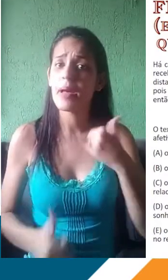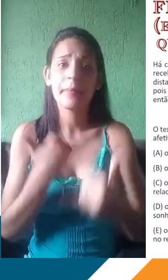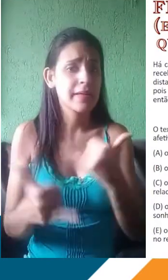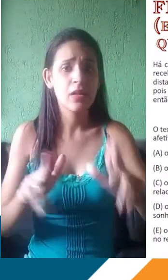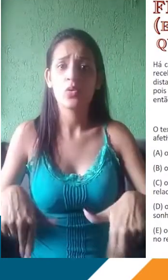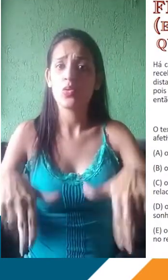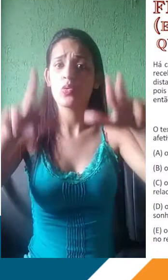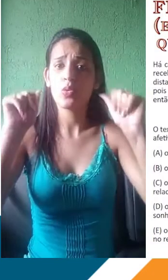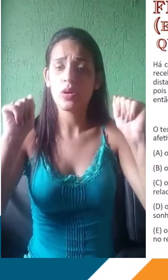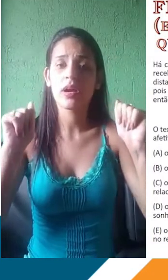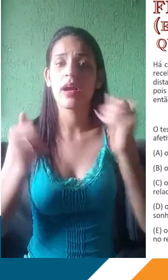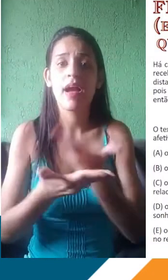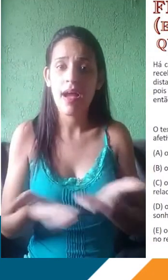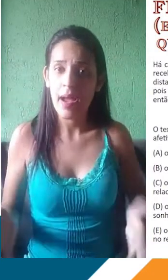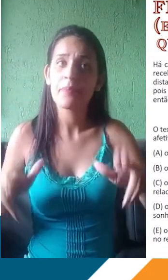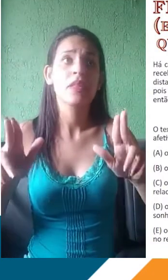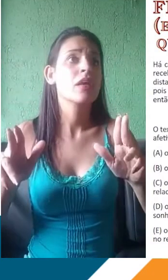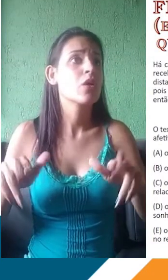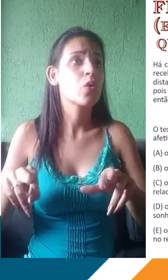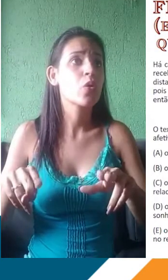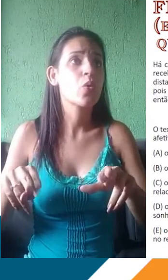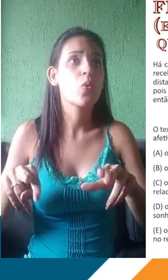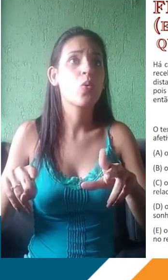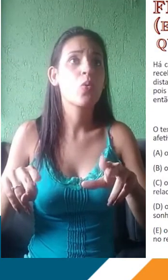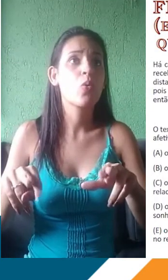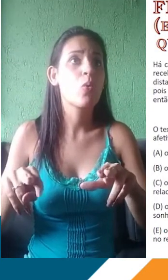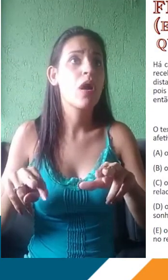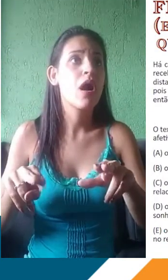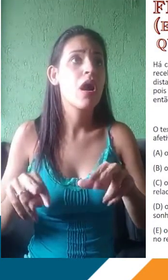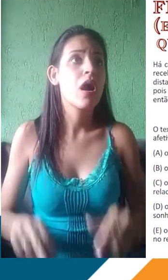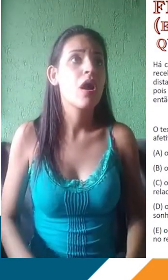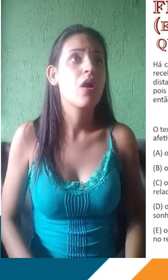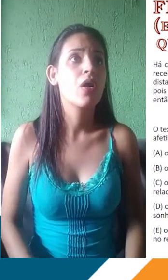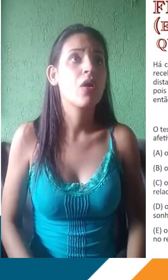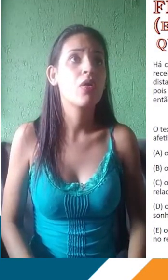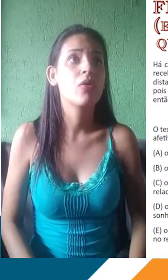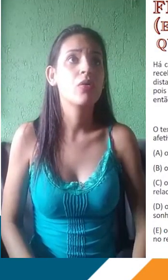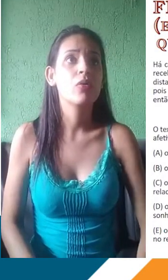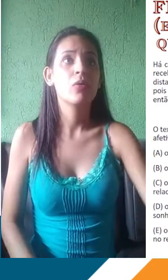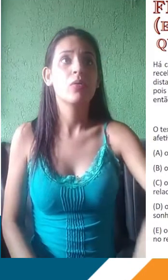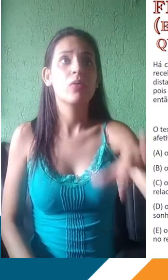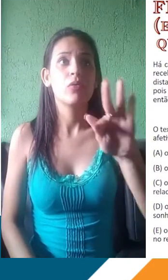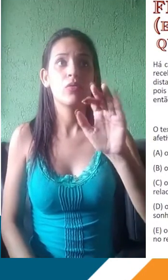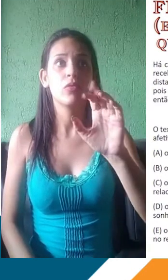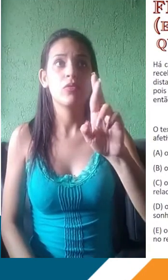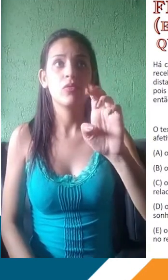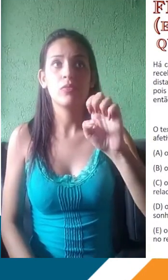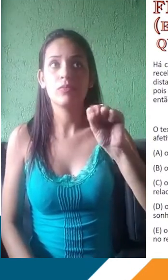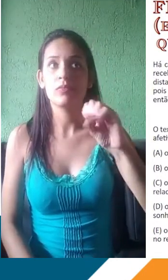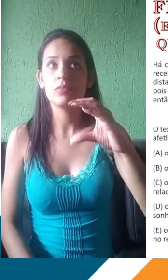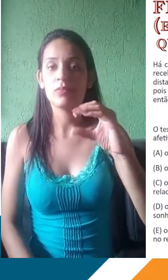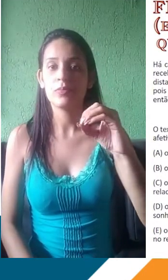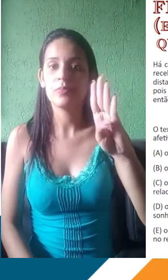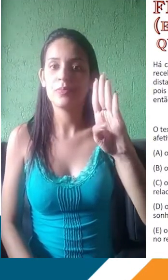fim. Vamos ao enunciado. O texto de Rubem Alves faz uma analogia entre dois jogos que utilizam raquetes